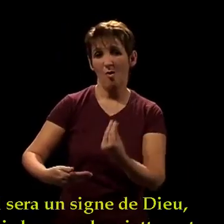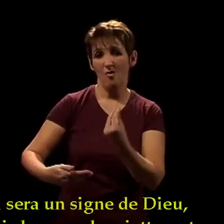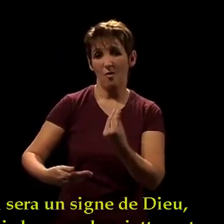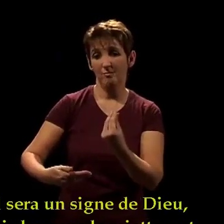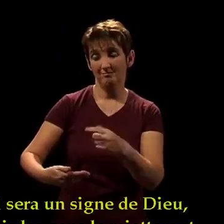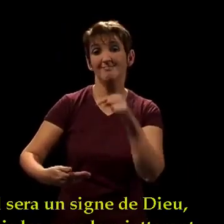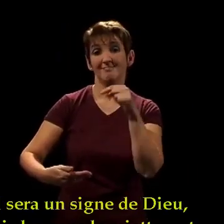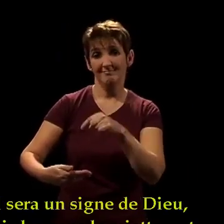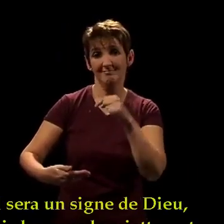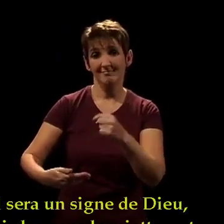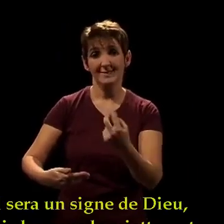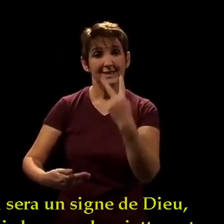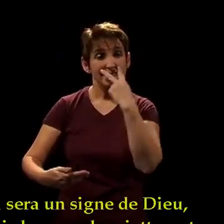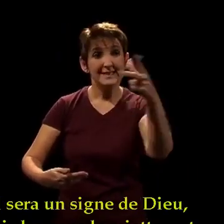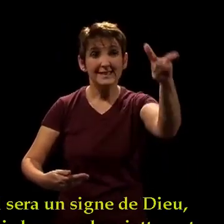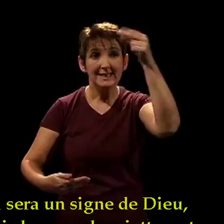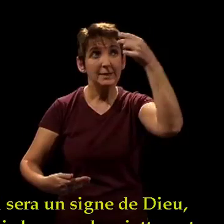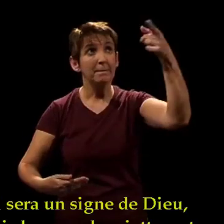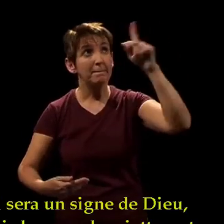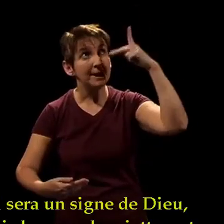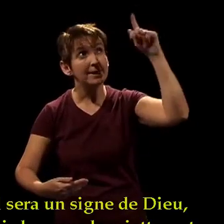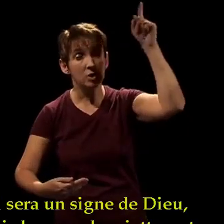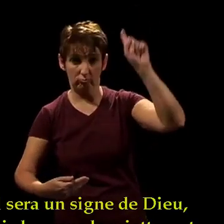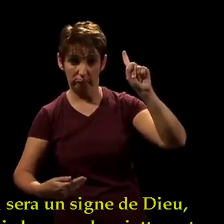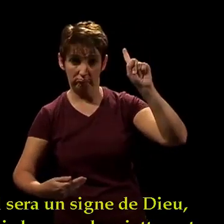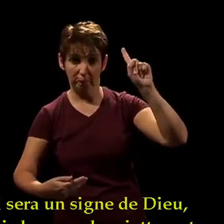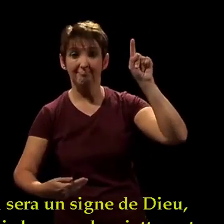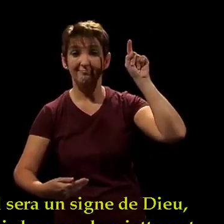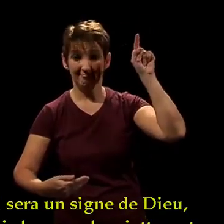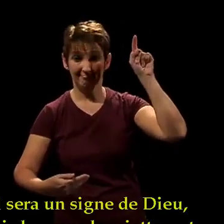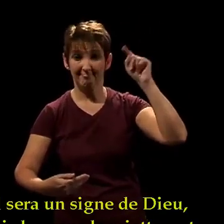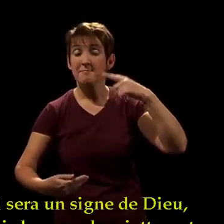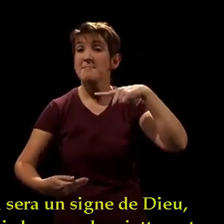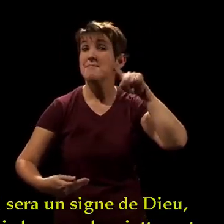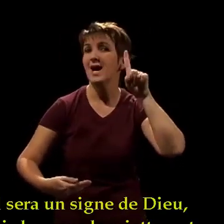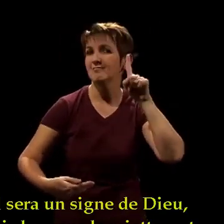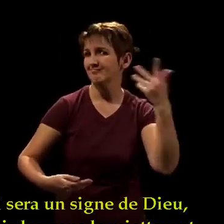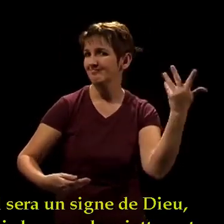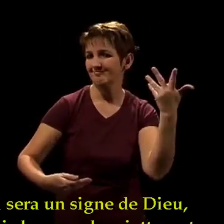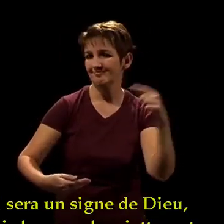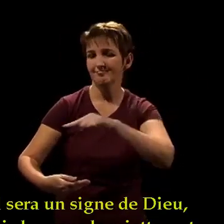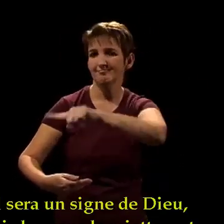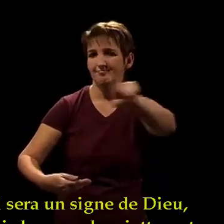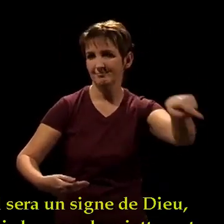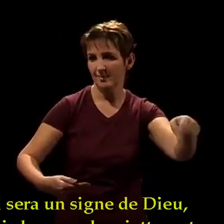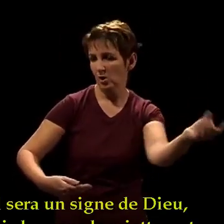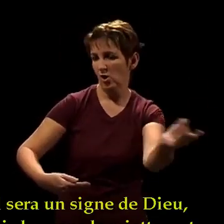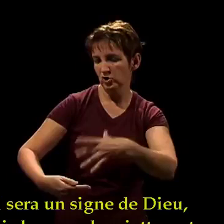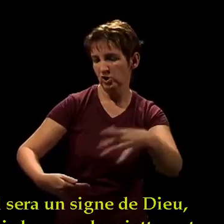Il sera un signe de Dieu, mais les gens le rejetteront. »